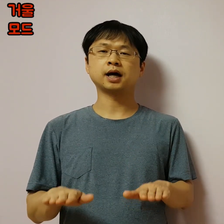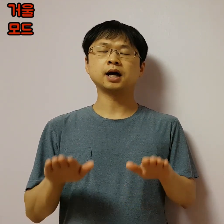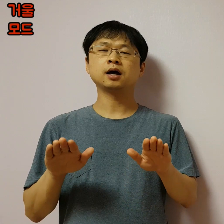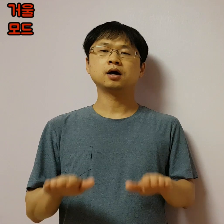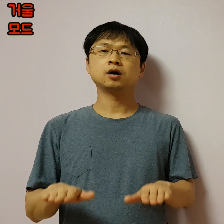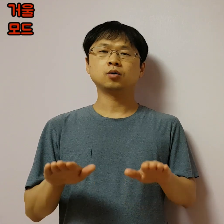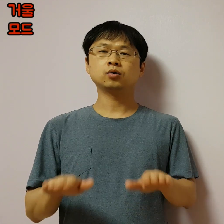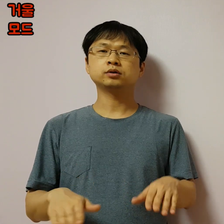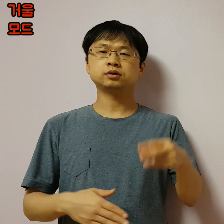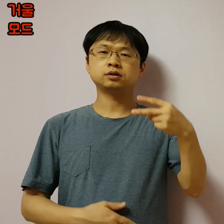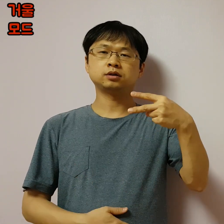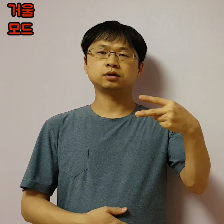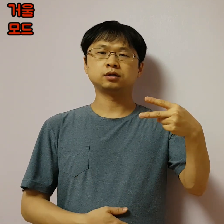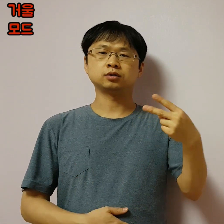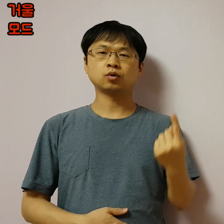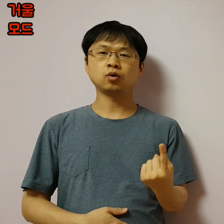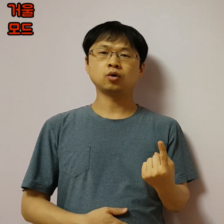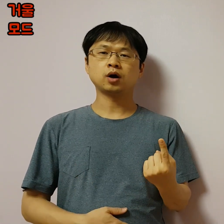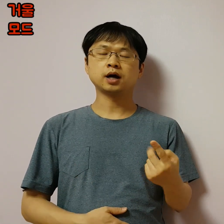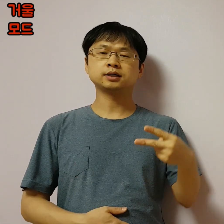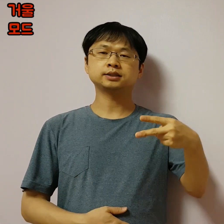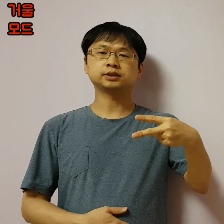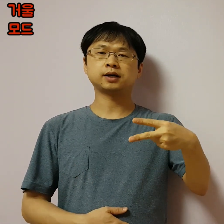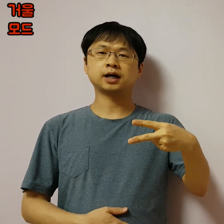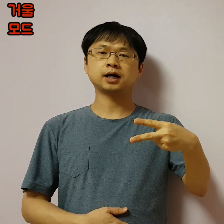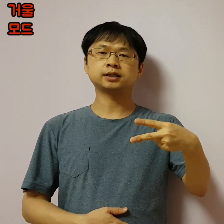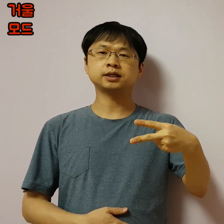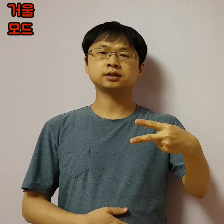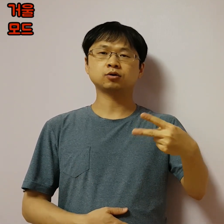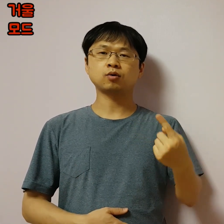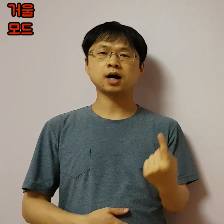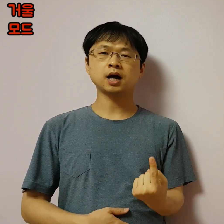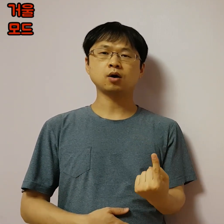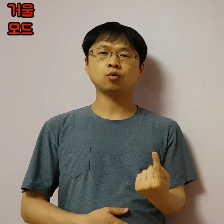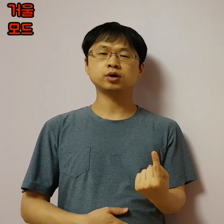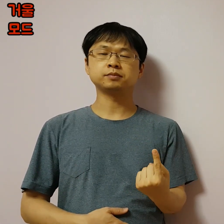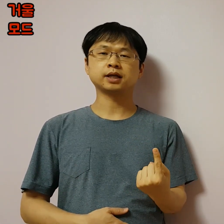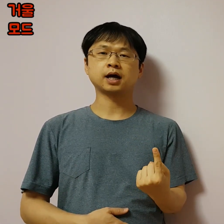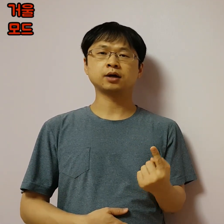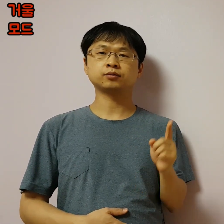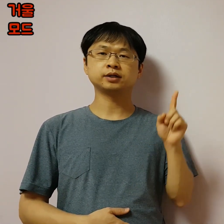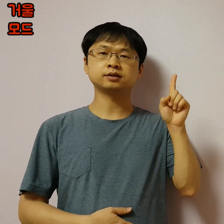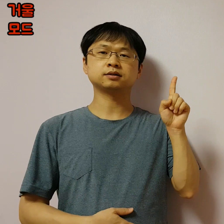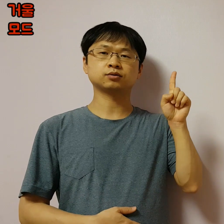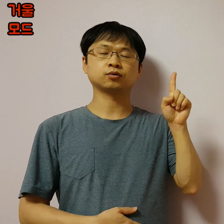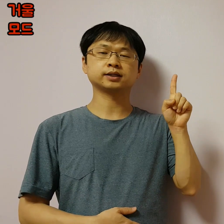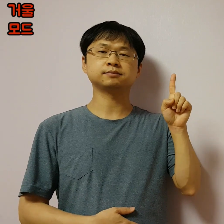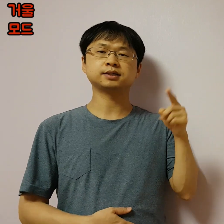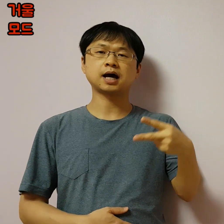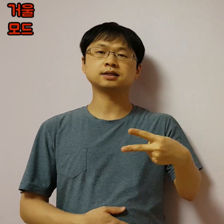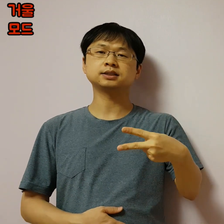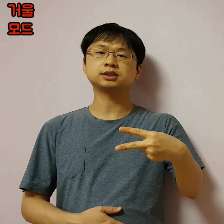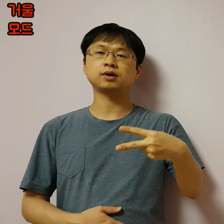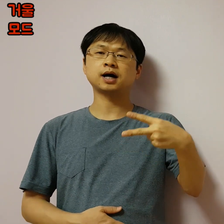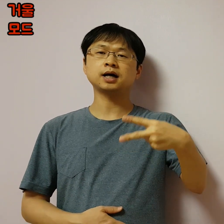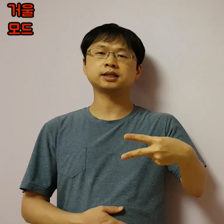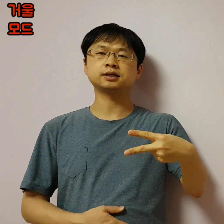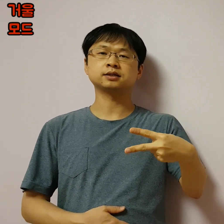오늘입니다. 오늘도 한글지와 디귿과 오입니다. 이건 링크 걸어 놓겠습니다. 한글지와